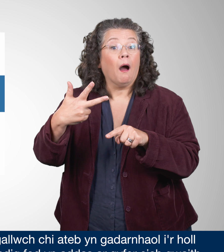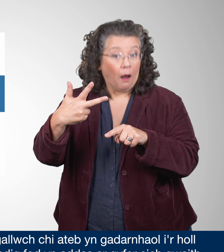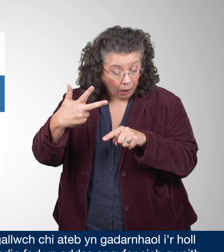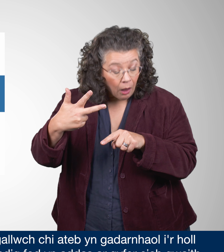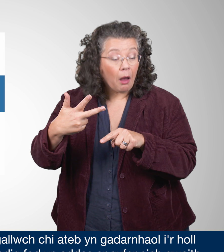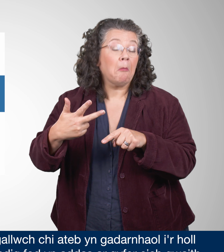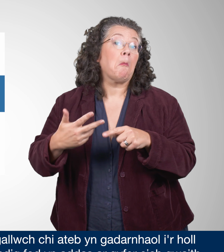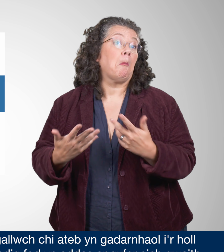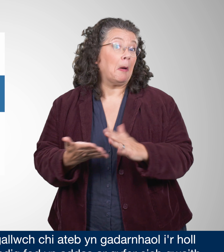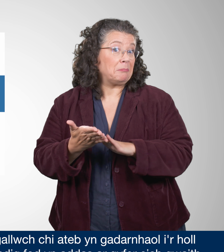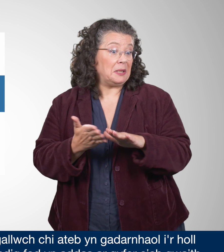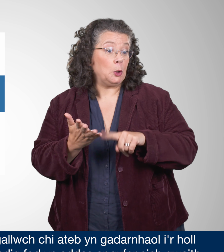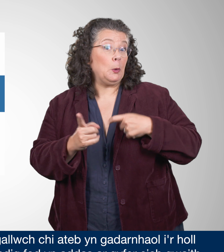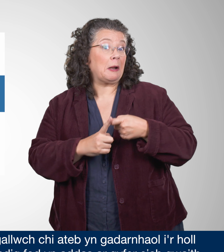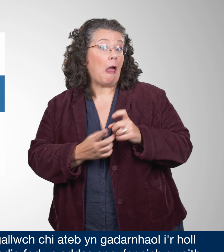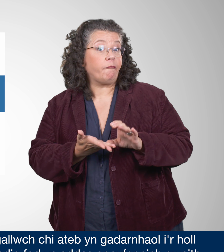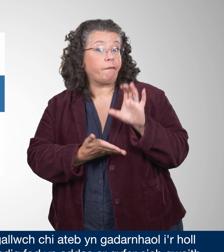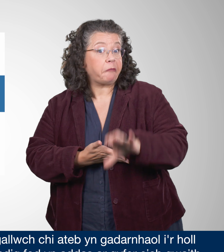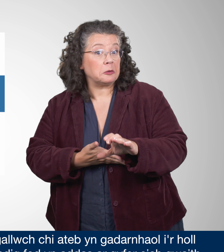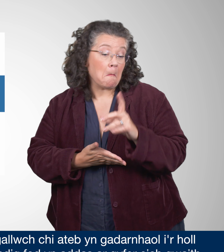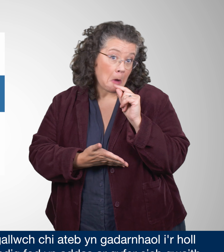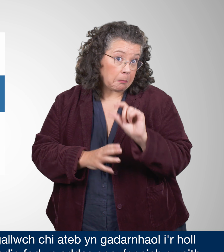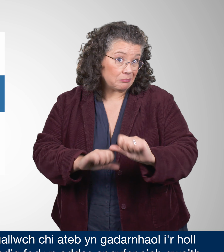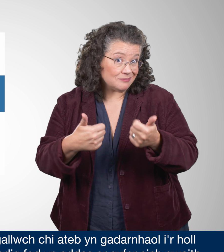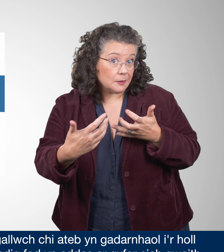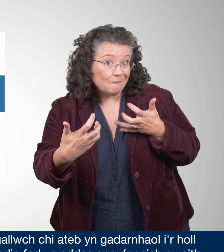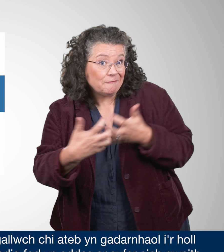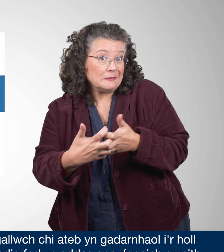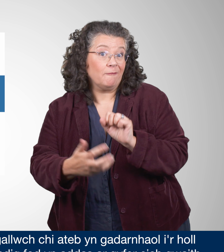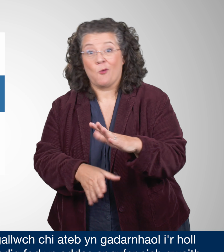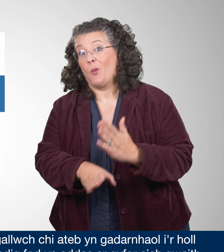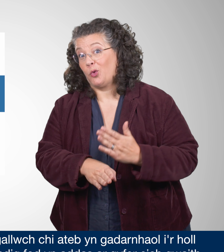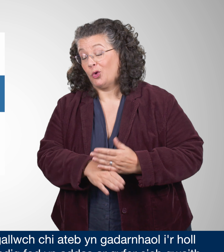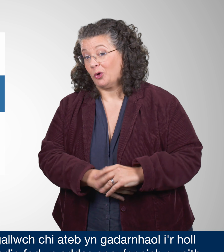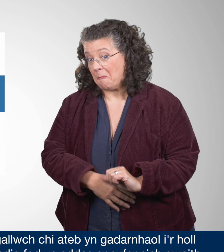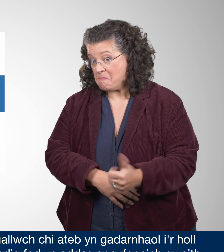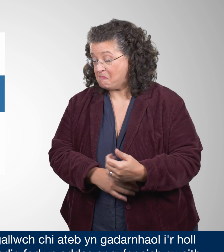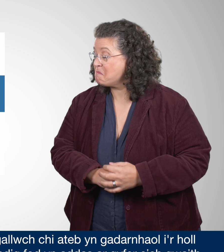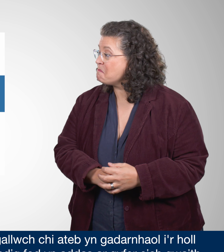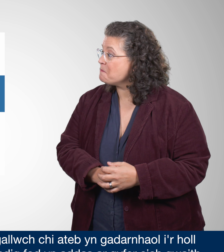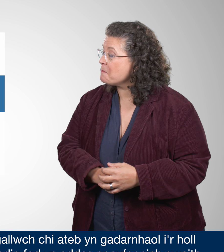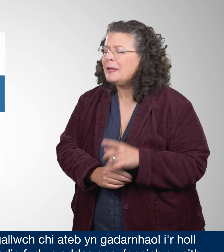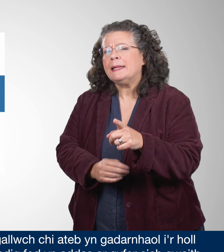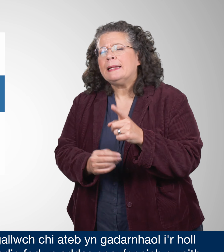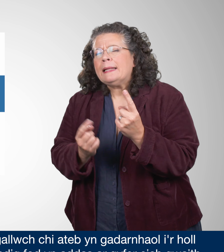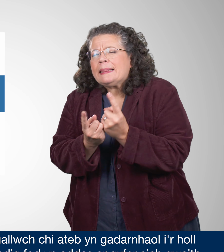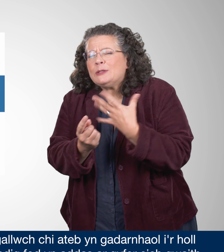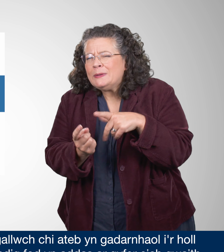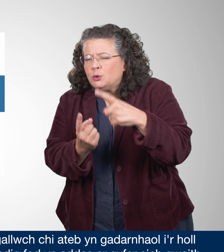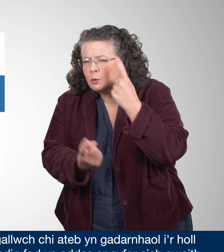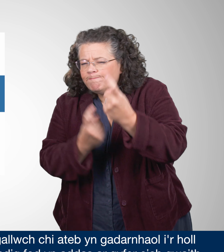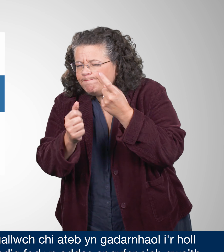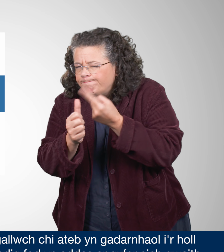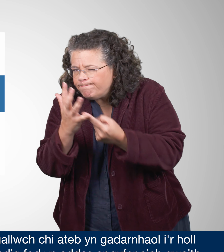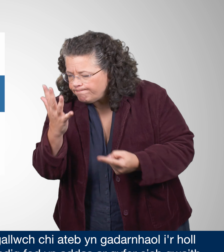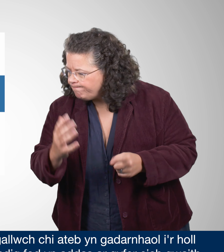gallai Cronfa'r Deyrnas Unedig fod yn addas ar gyfer eich gwaith.